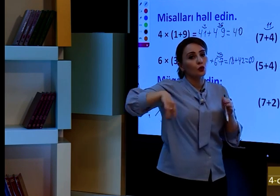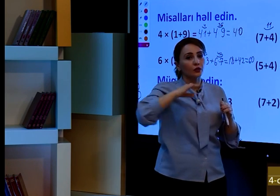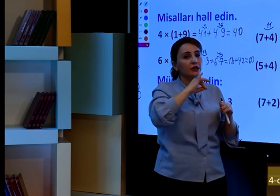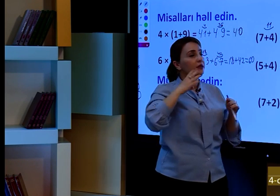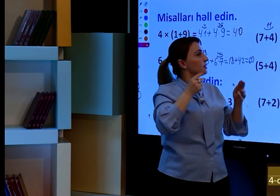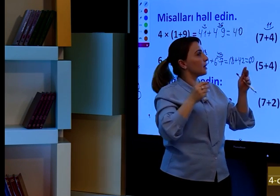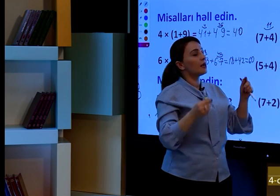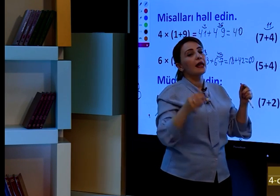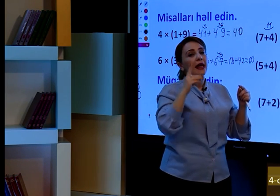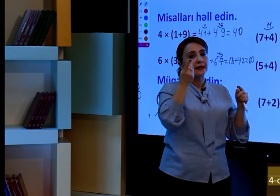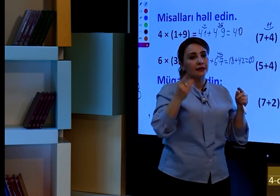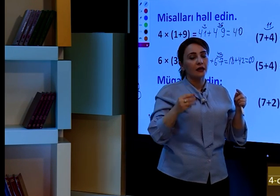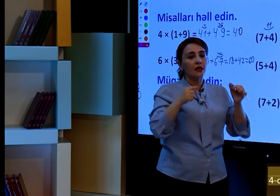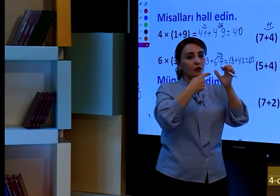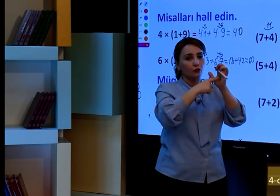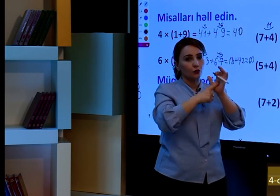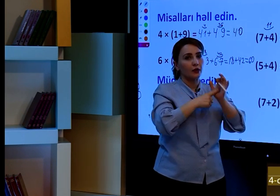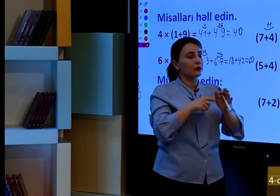sonra isə ədədə vurmalıyıq.